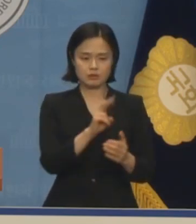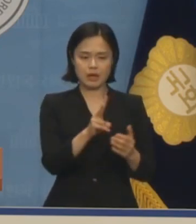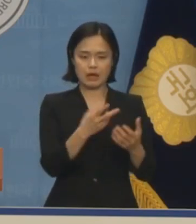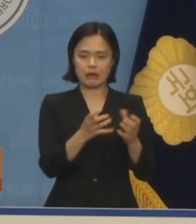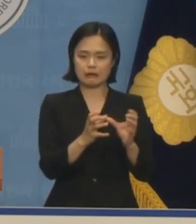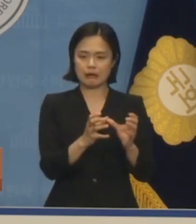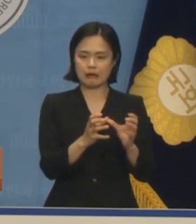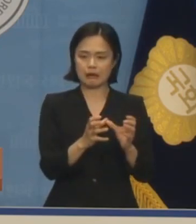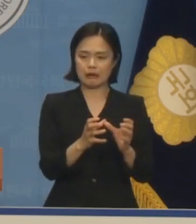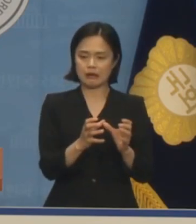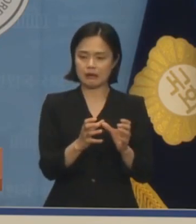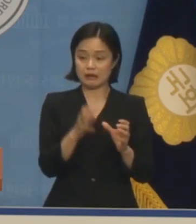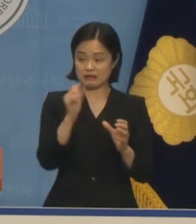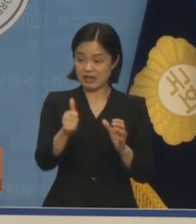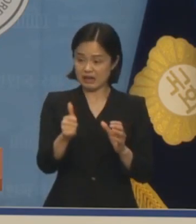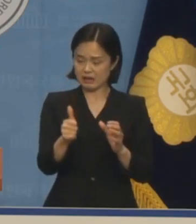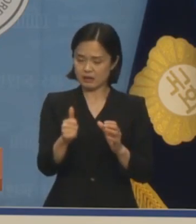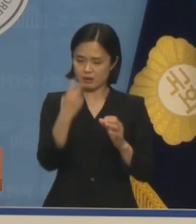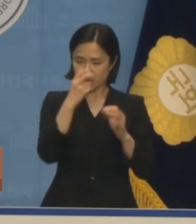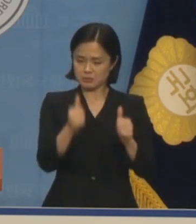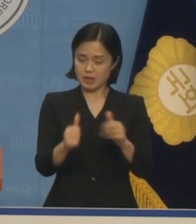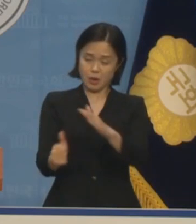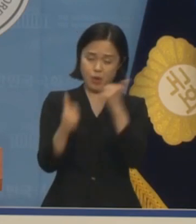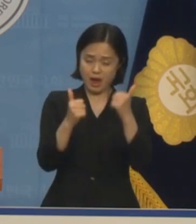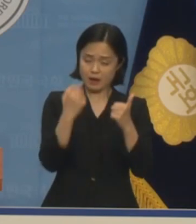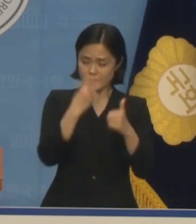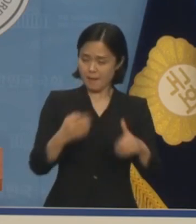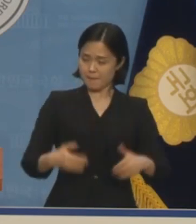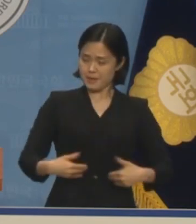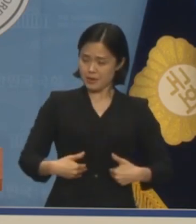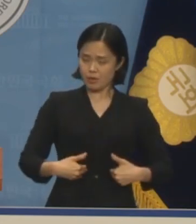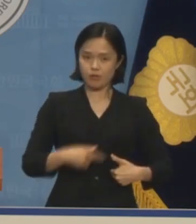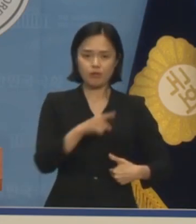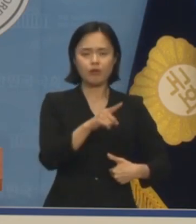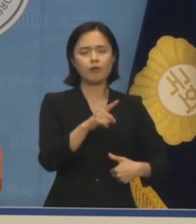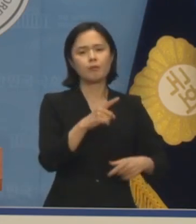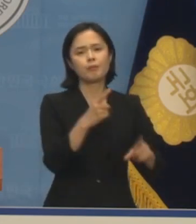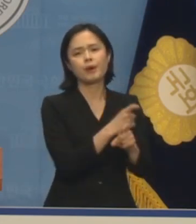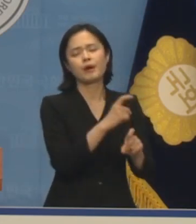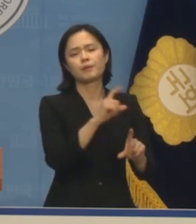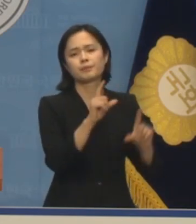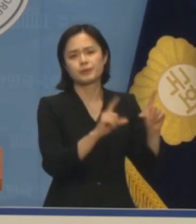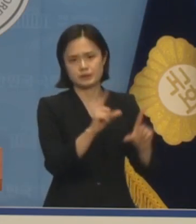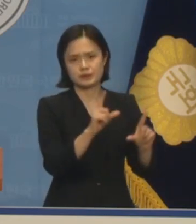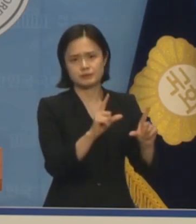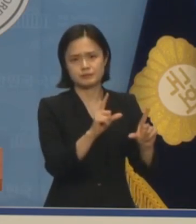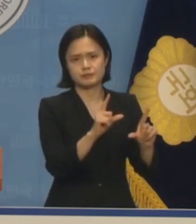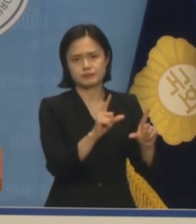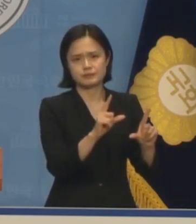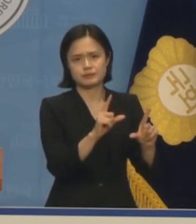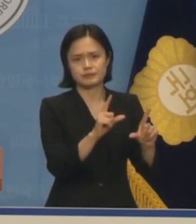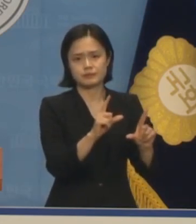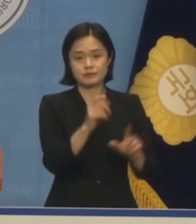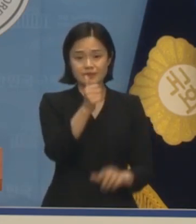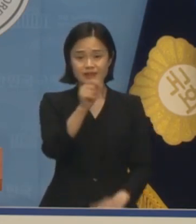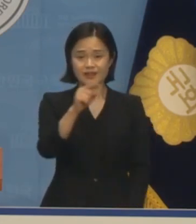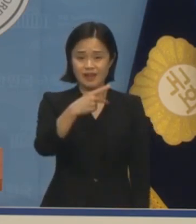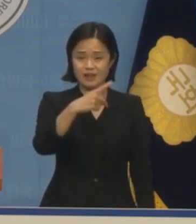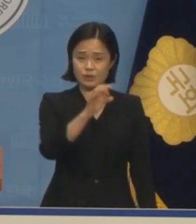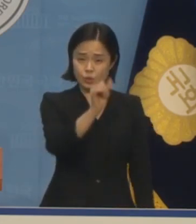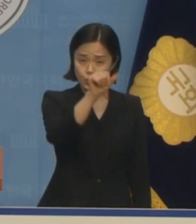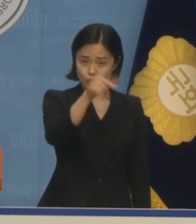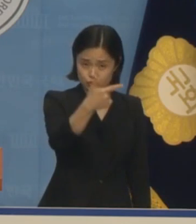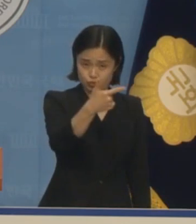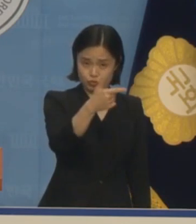보복 행태까지 보이기도 하였습니다. 법무부 장관이라는 공직을 가지고 정치를 하던 한동훈 전